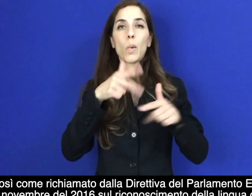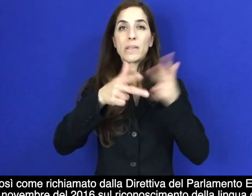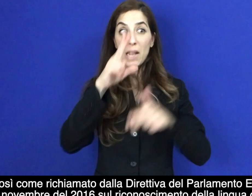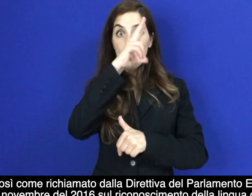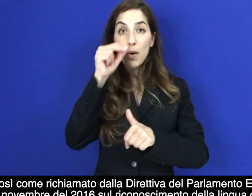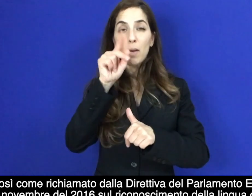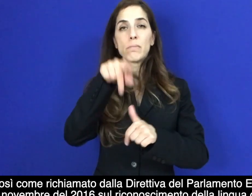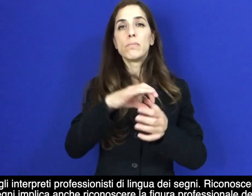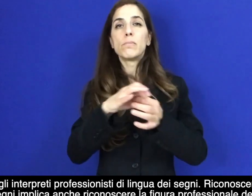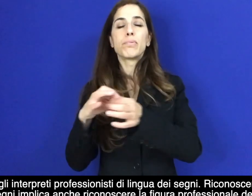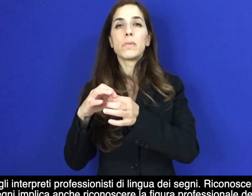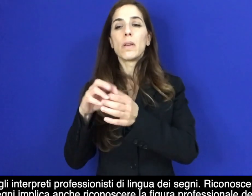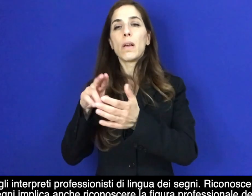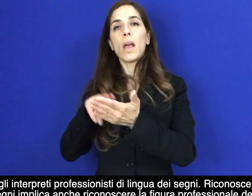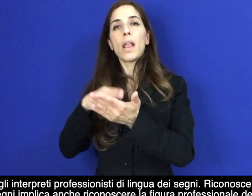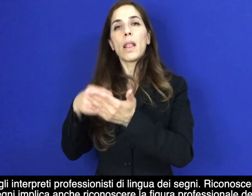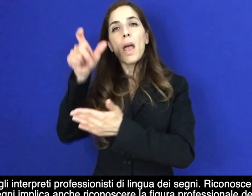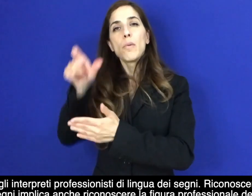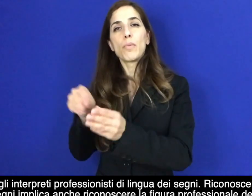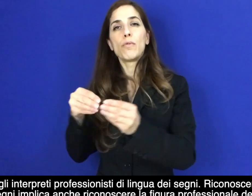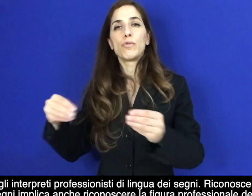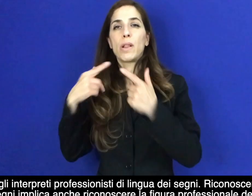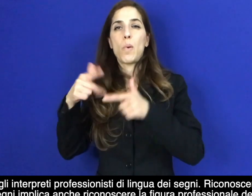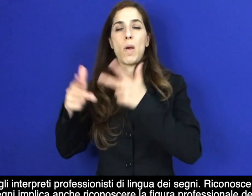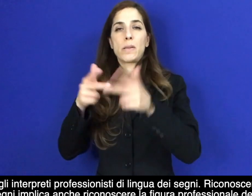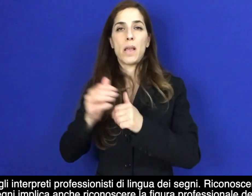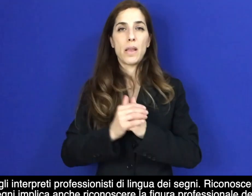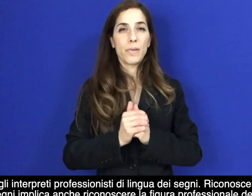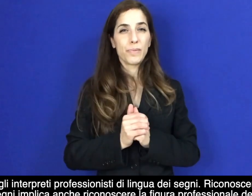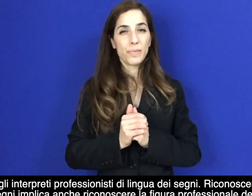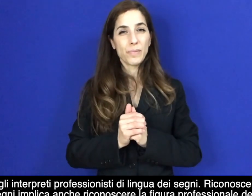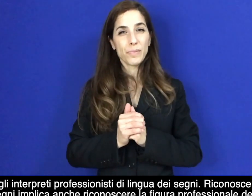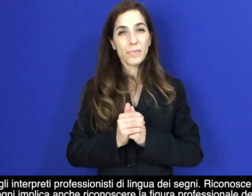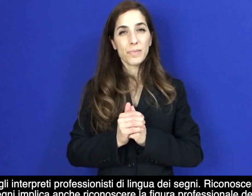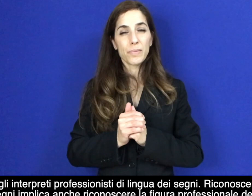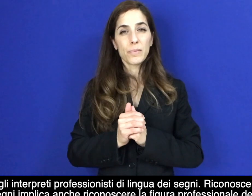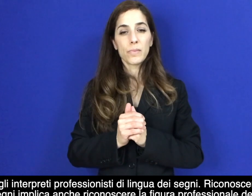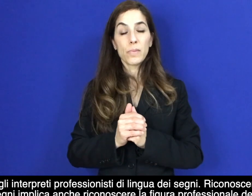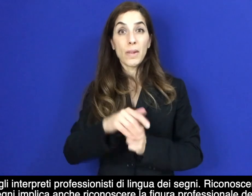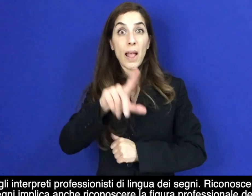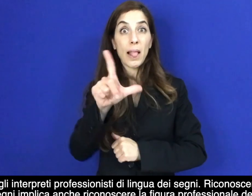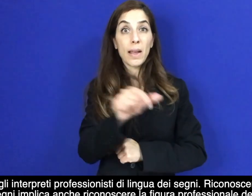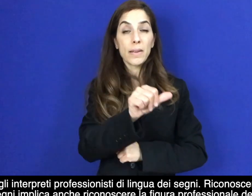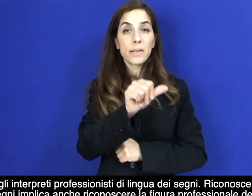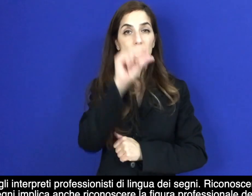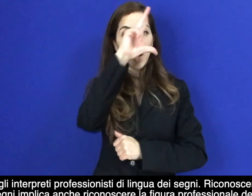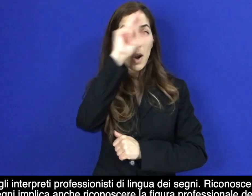e degli interpreti professionisti di lingua dei segni riconoscere la lingua implica anche riconoscere la figura professionale